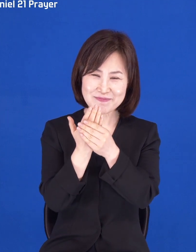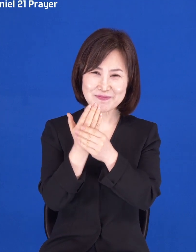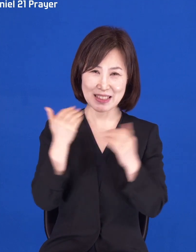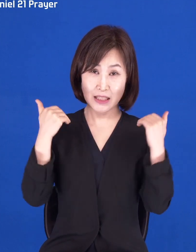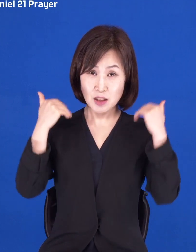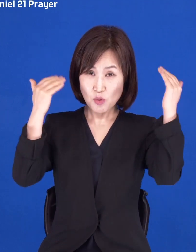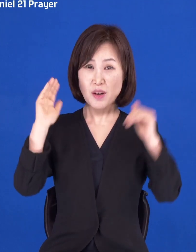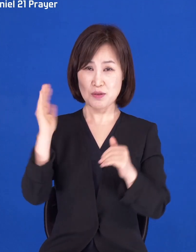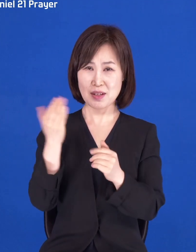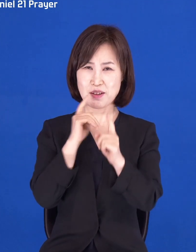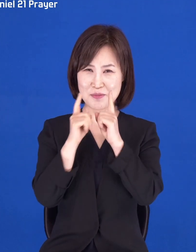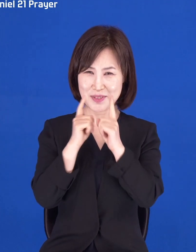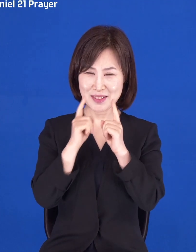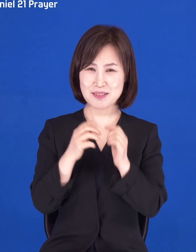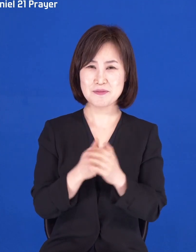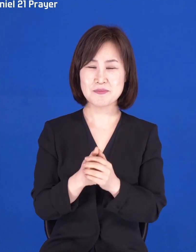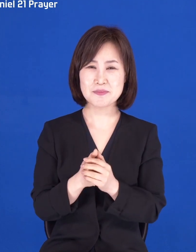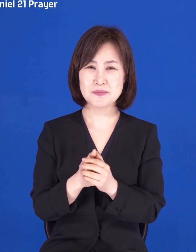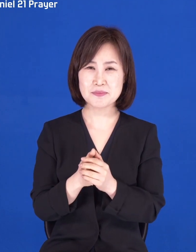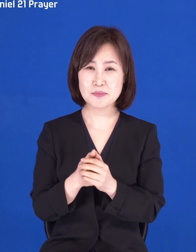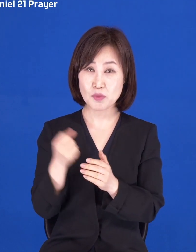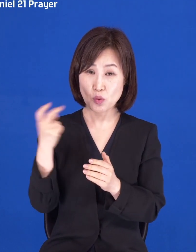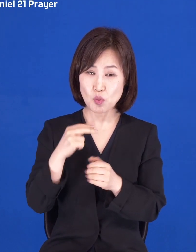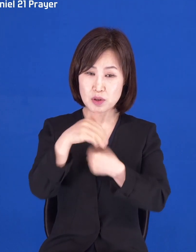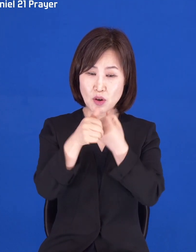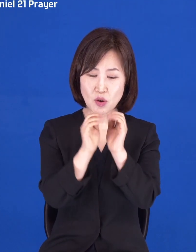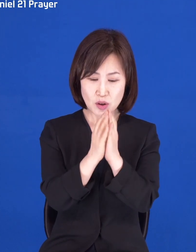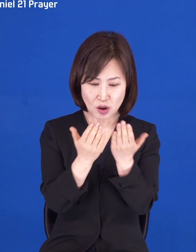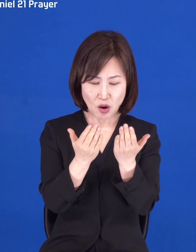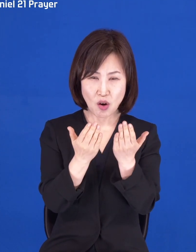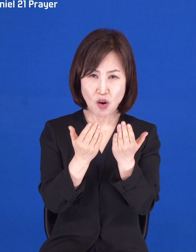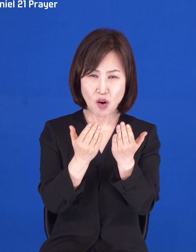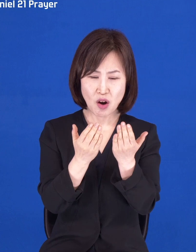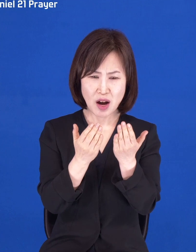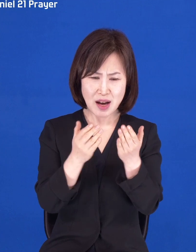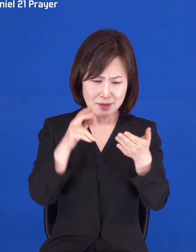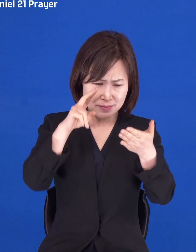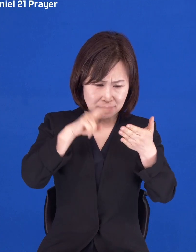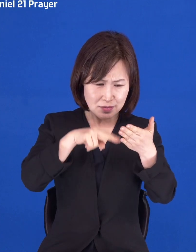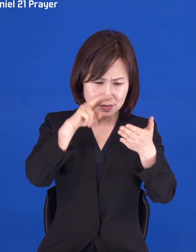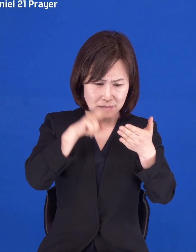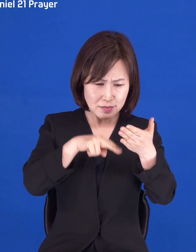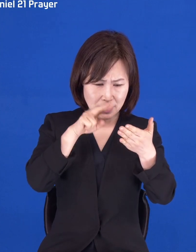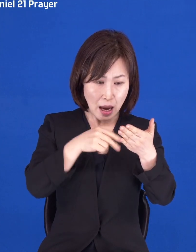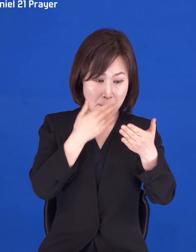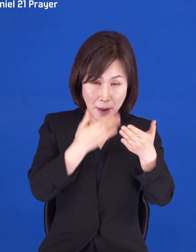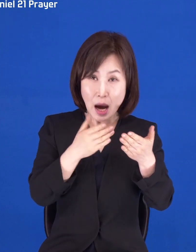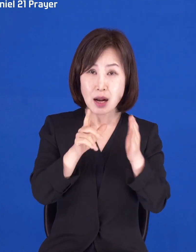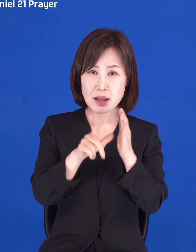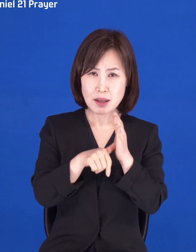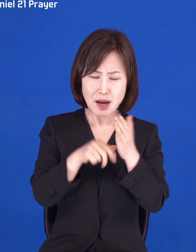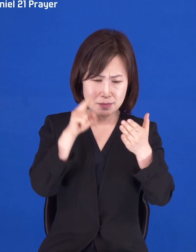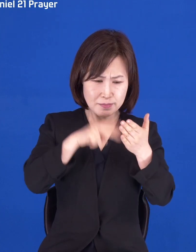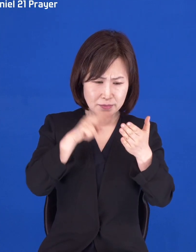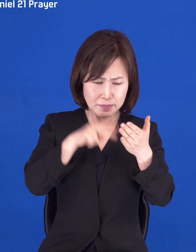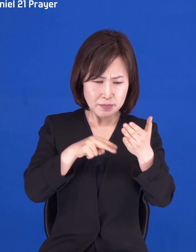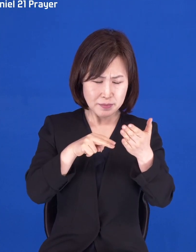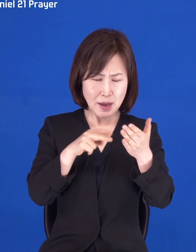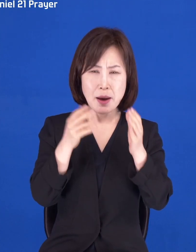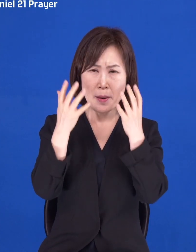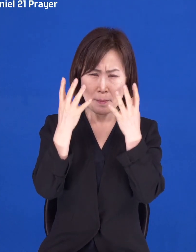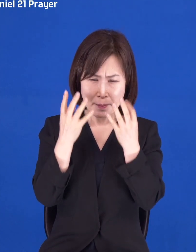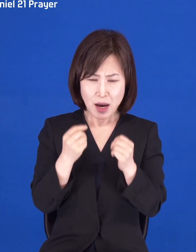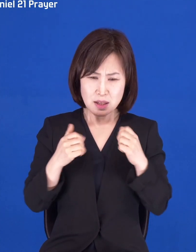하셨습니다. 그리고 또 성경을 한 구절이라도 볼 수 있을 때 많이 봐두라고,